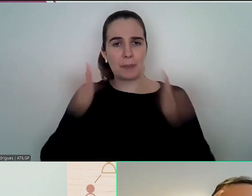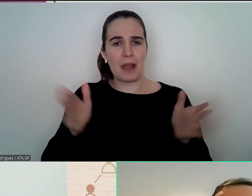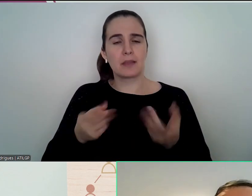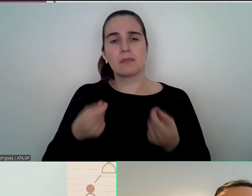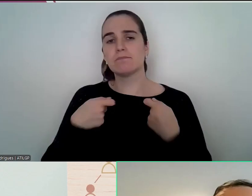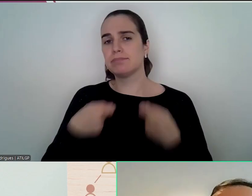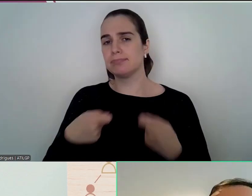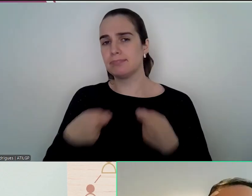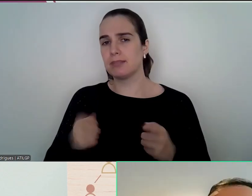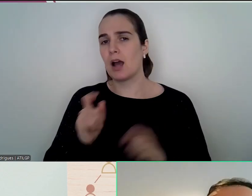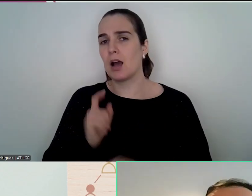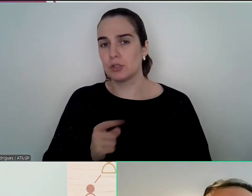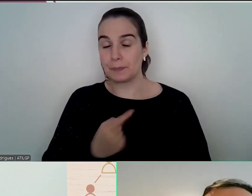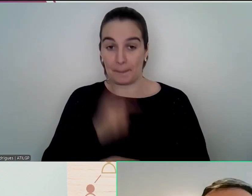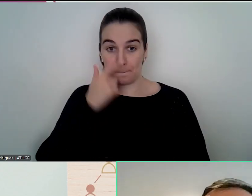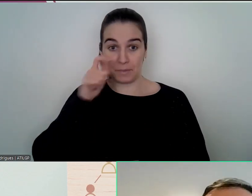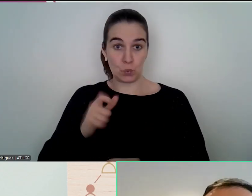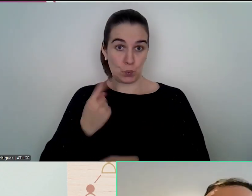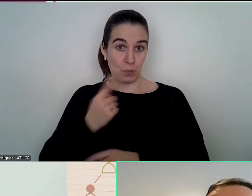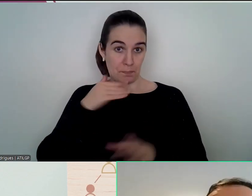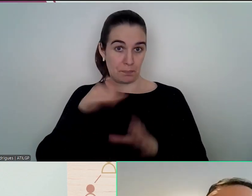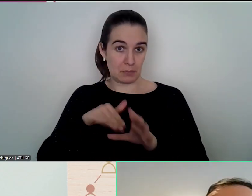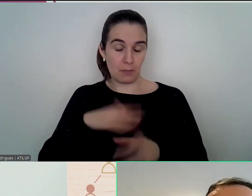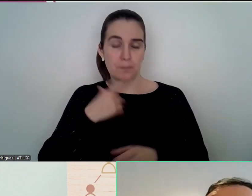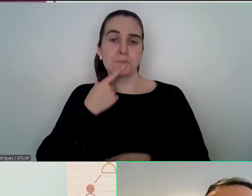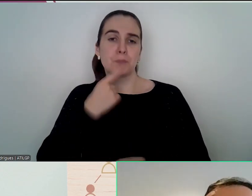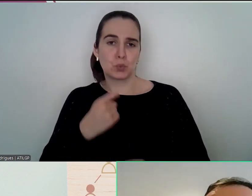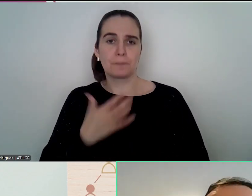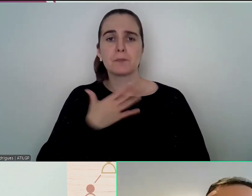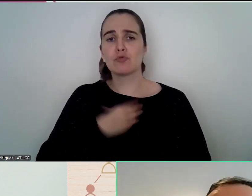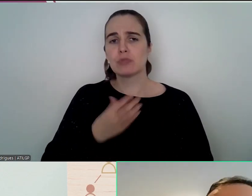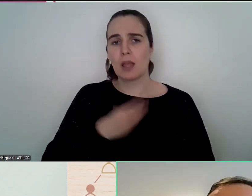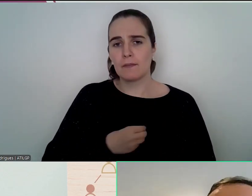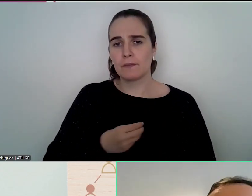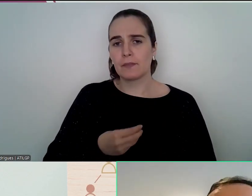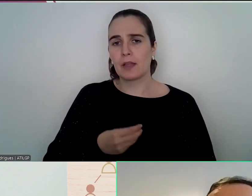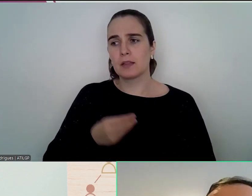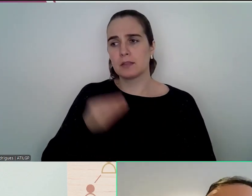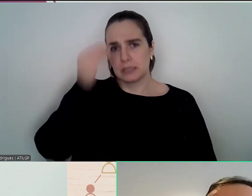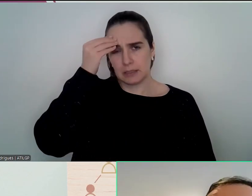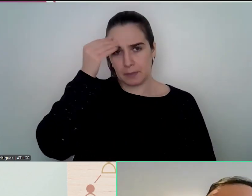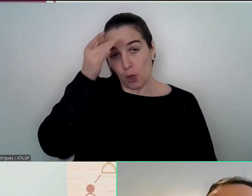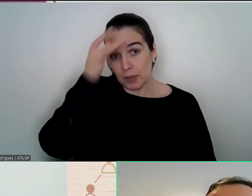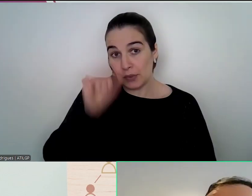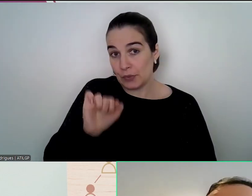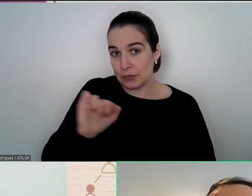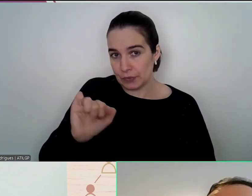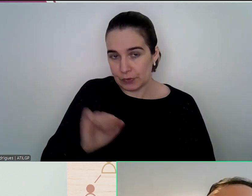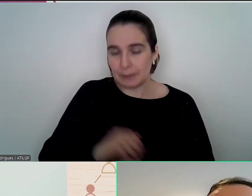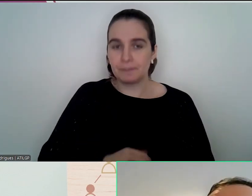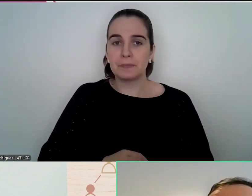Há aqui um participante que diz, gostaria de saber a opinião sobre o facto de